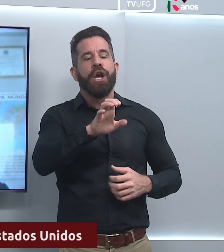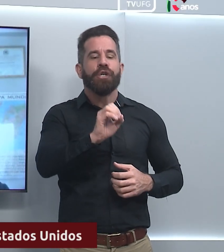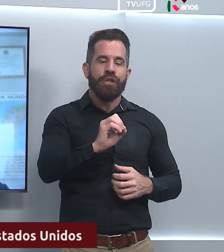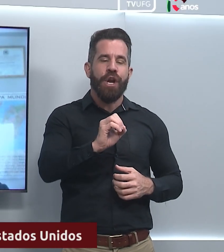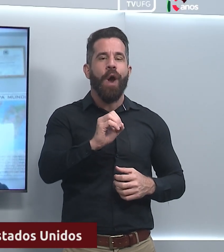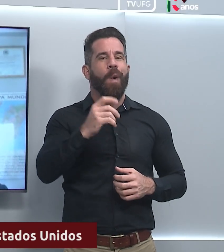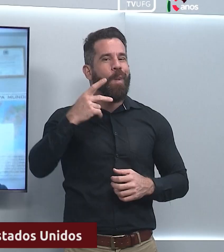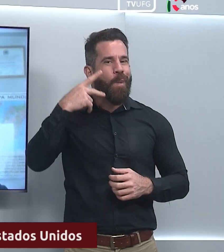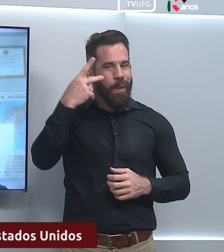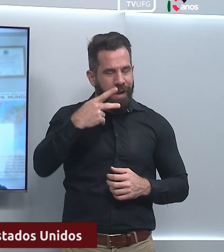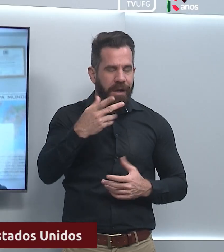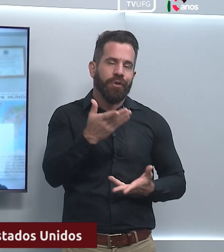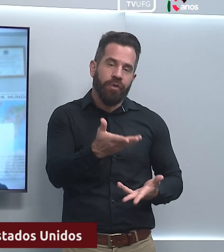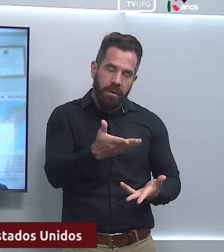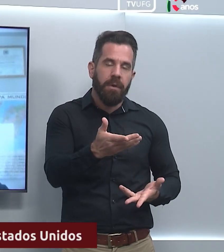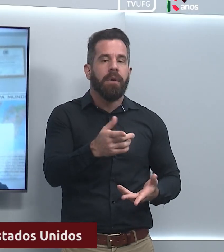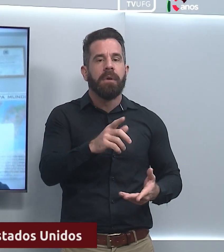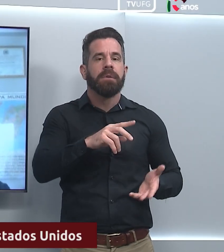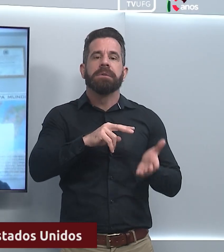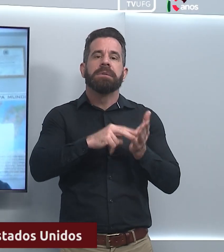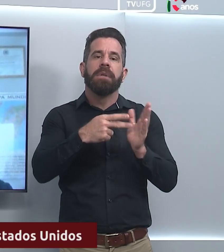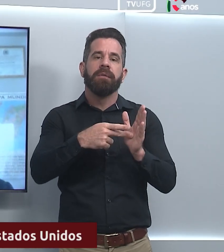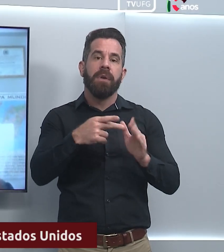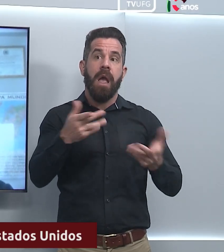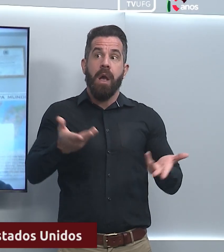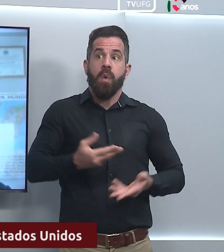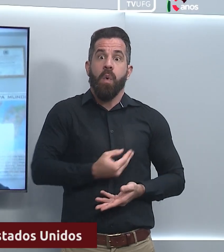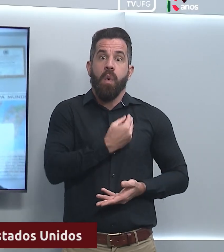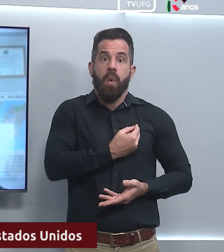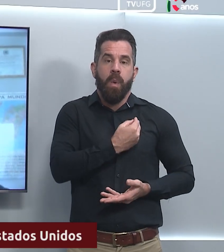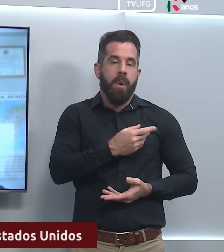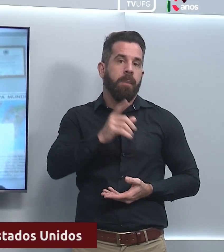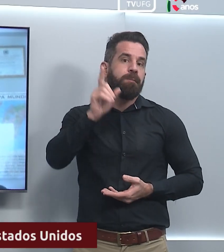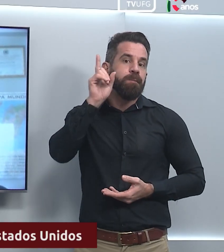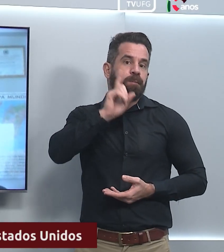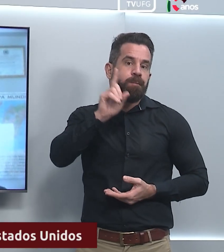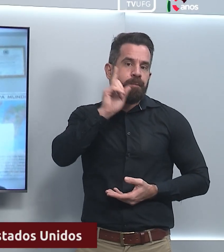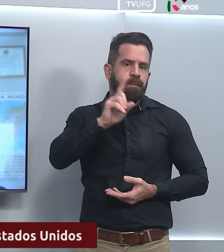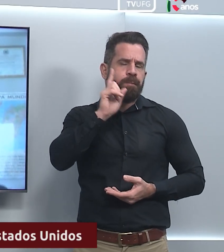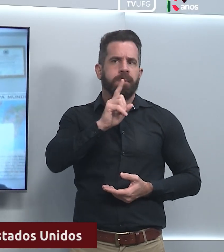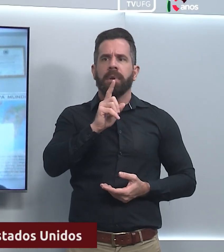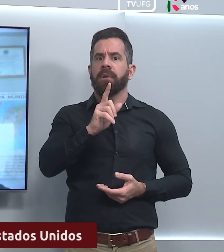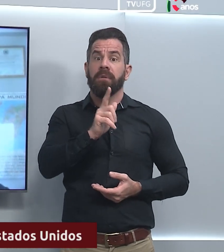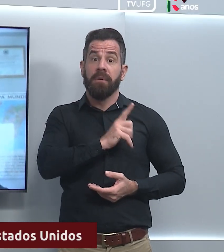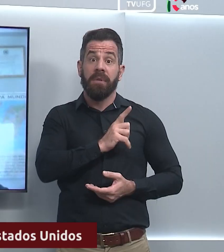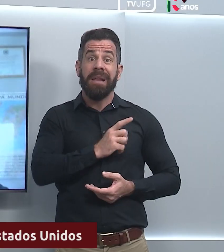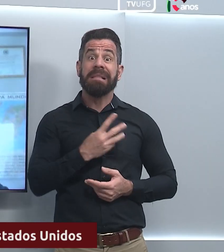tem levado os Estados Unidos a aportar 3